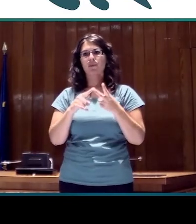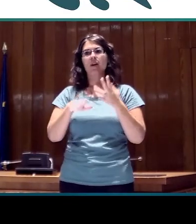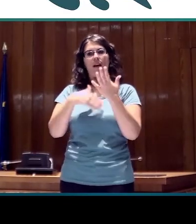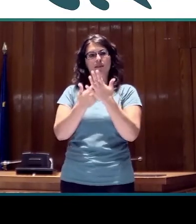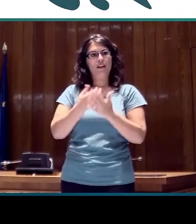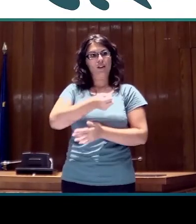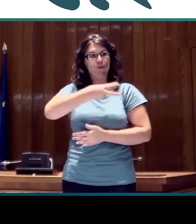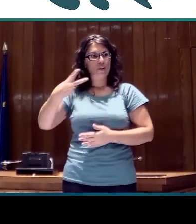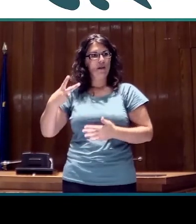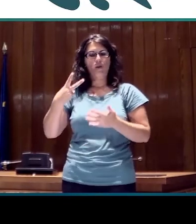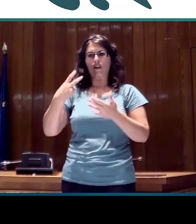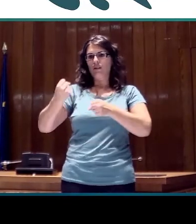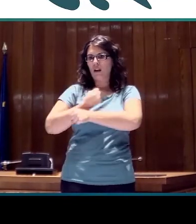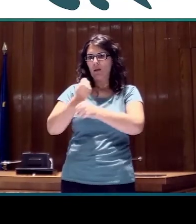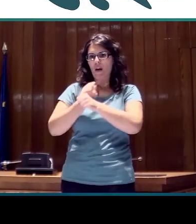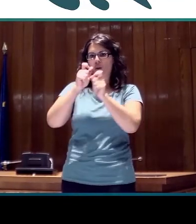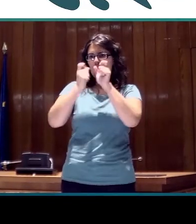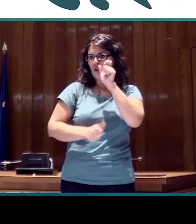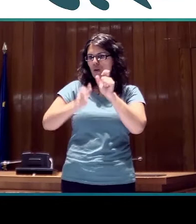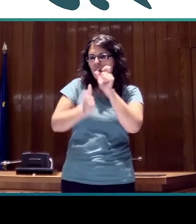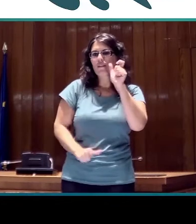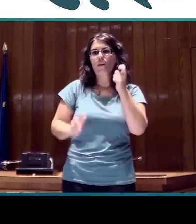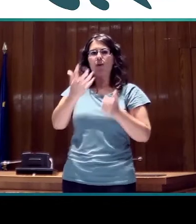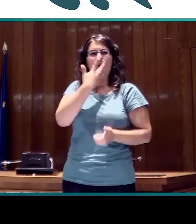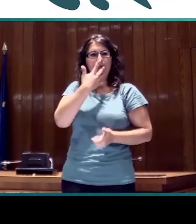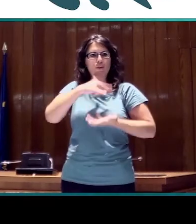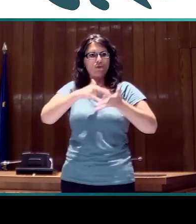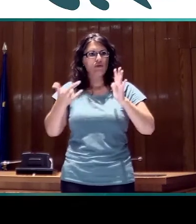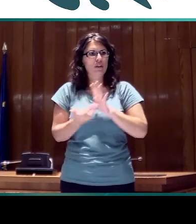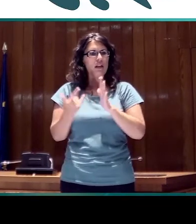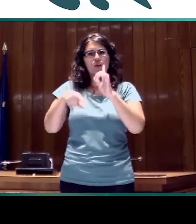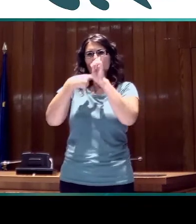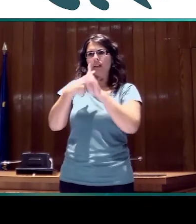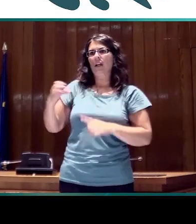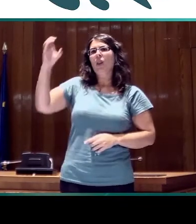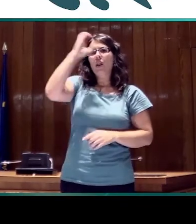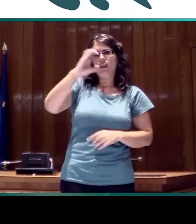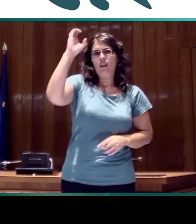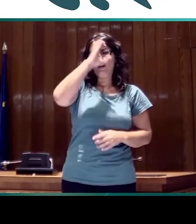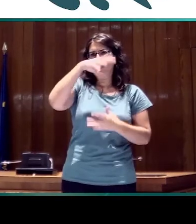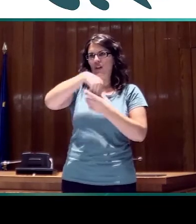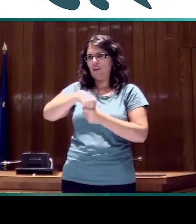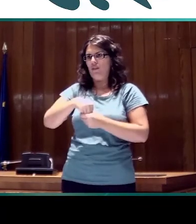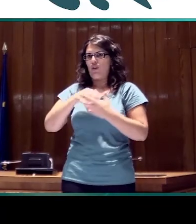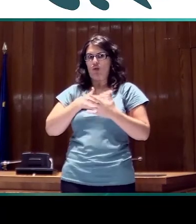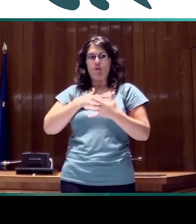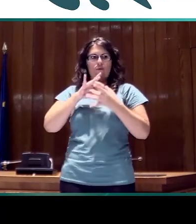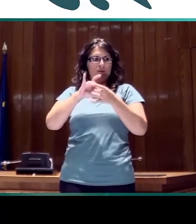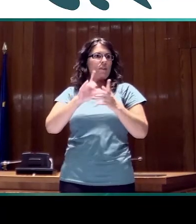psicográfico el conocimiento técnico y el conocimiento científico también de la propia RAE esta misma